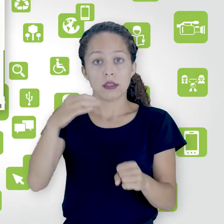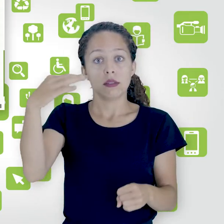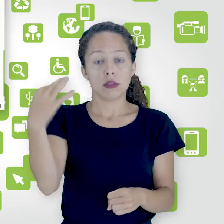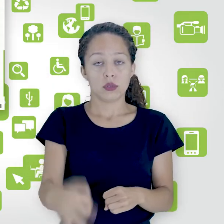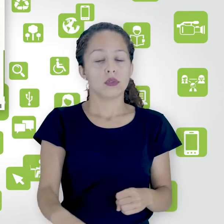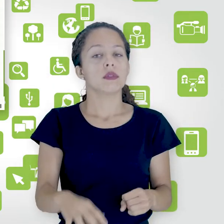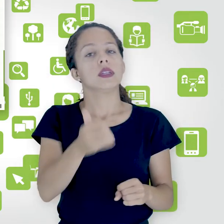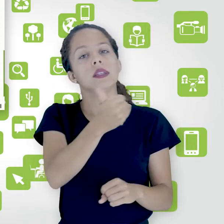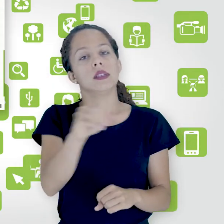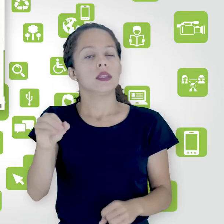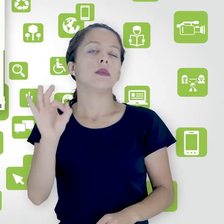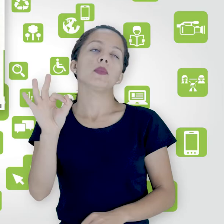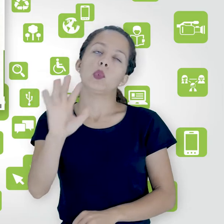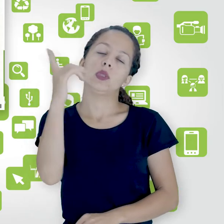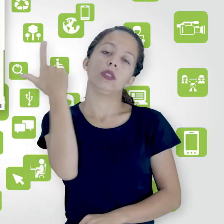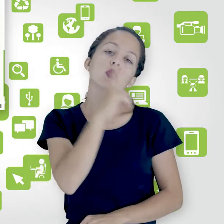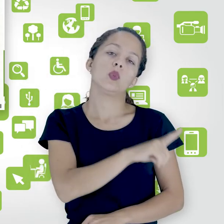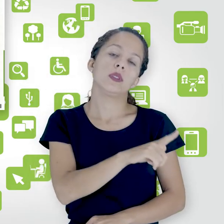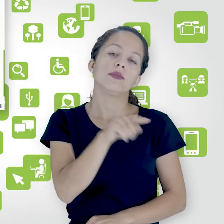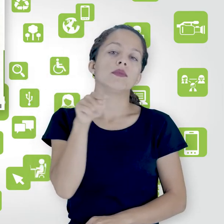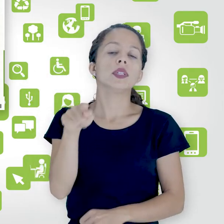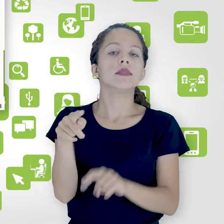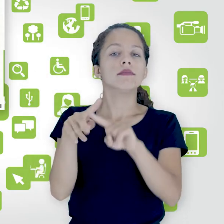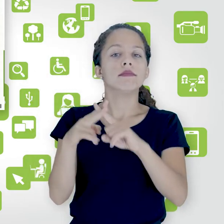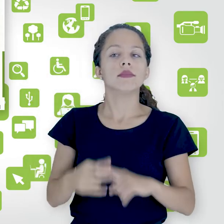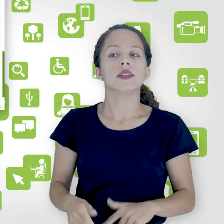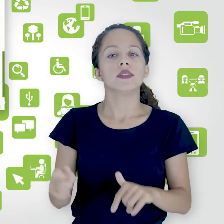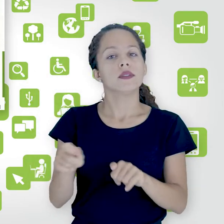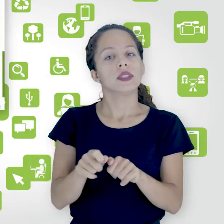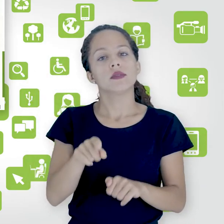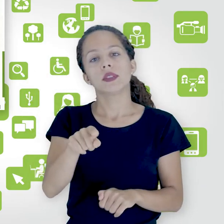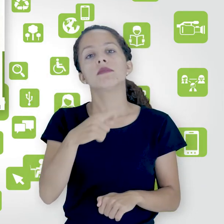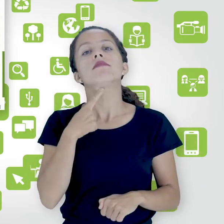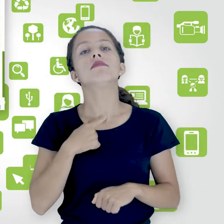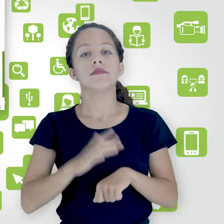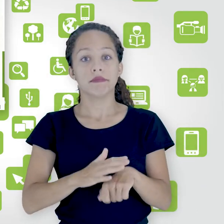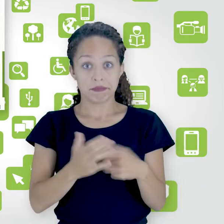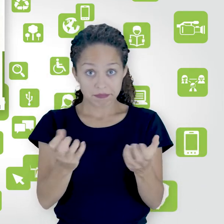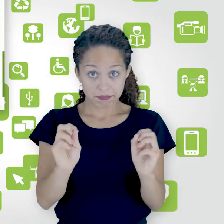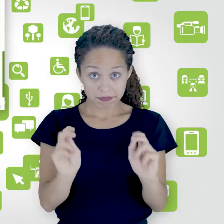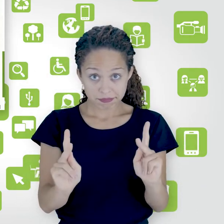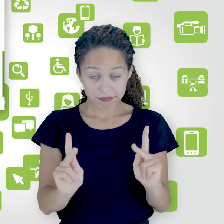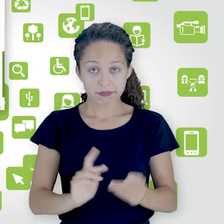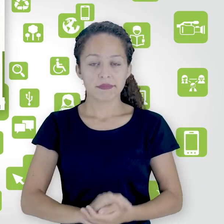questões corretas, ele vai receber o valor de 100%. E aí você configura da forma como você quiser, ok?